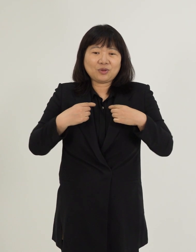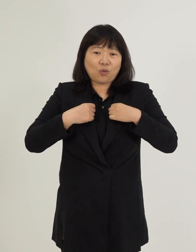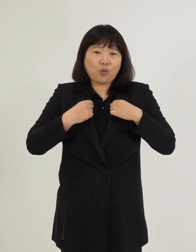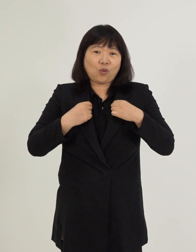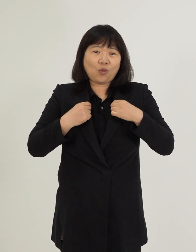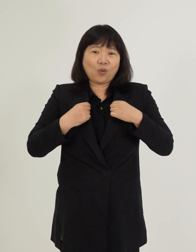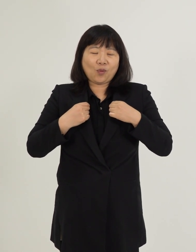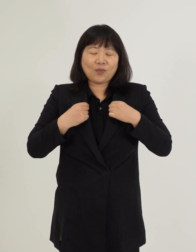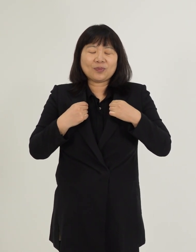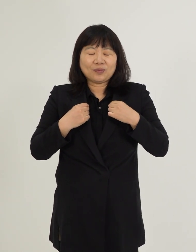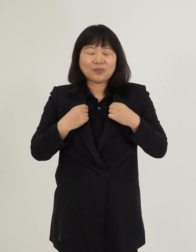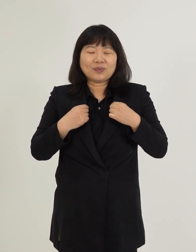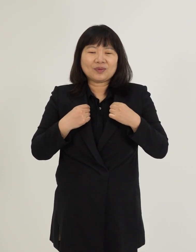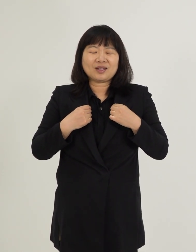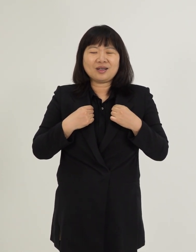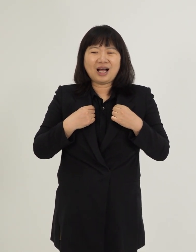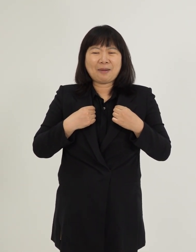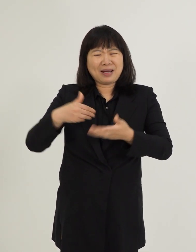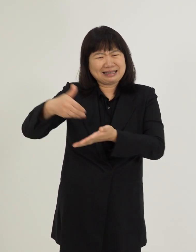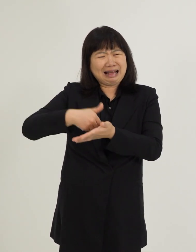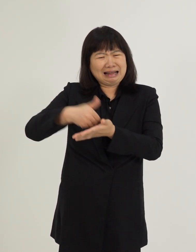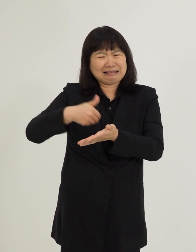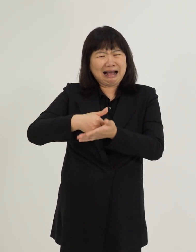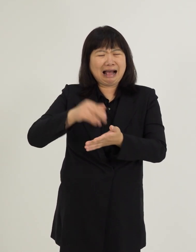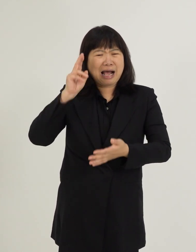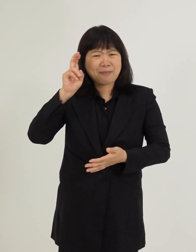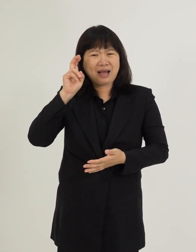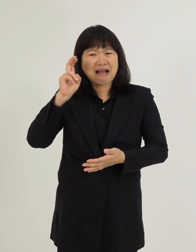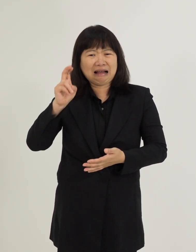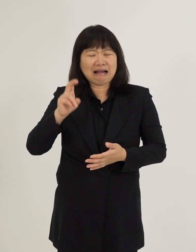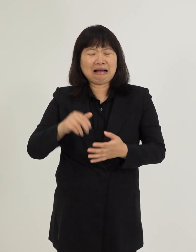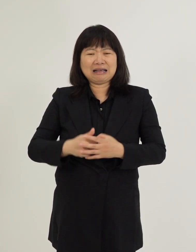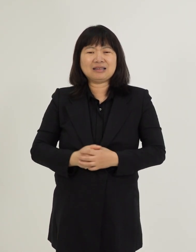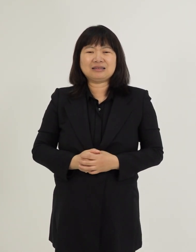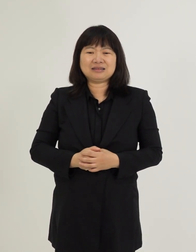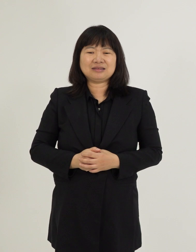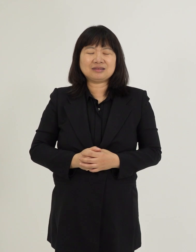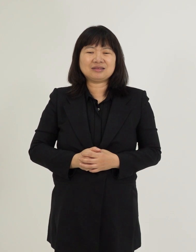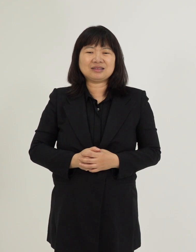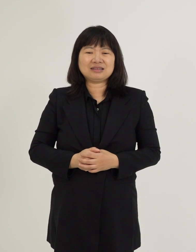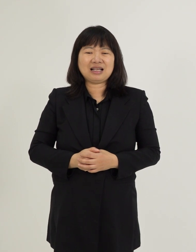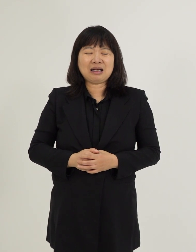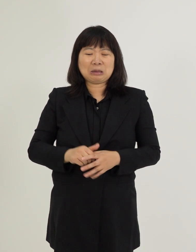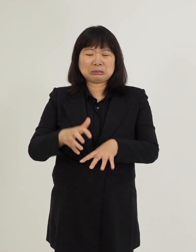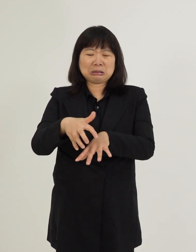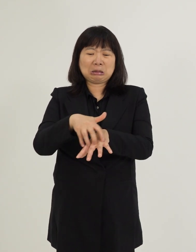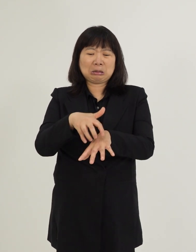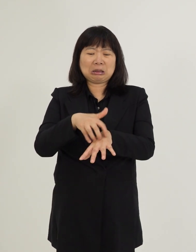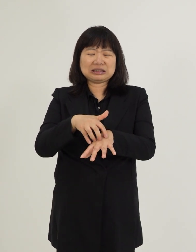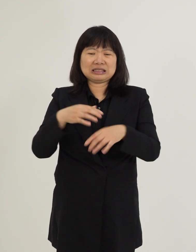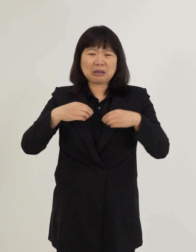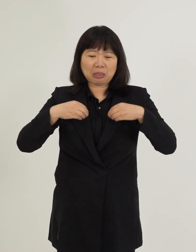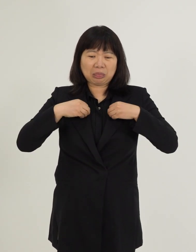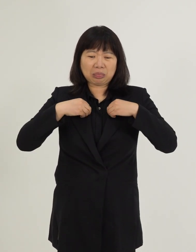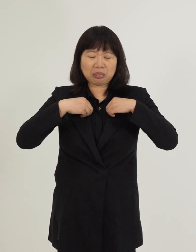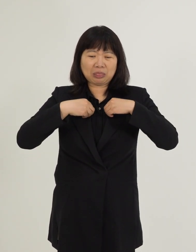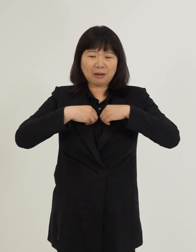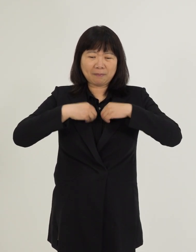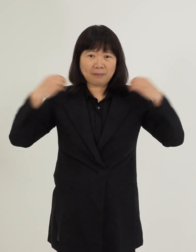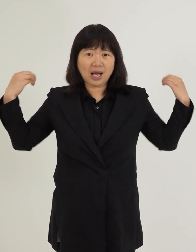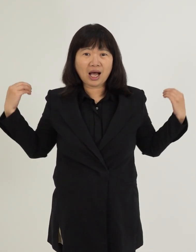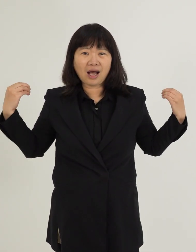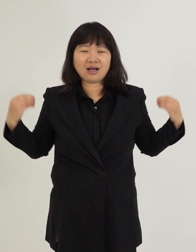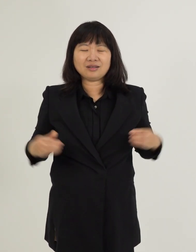옷을 입고 쫓아다녔겠어요? 그냥 아무데나 자고 그 혹겹대기로 뒹굴던 그런 옷가지들을 벗어가지고